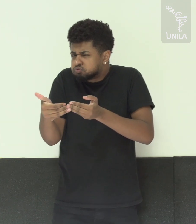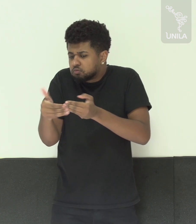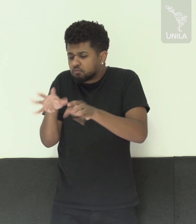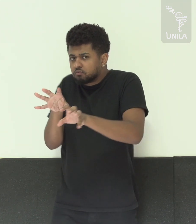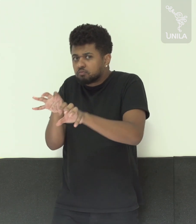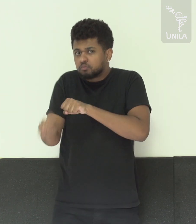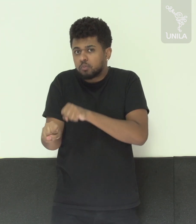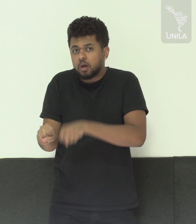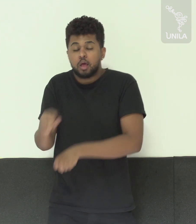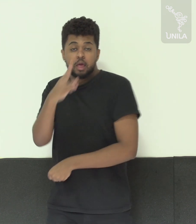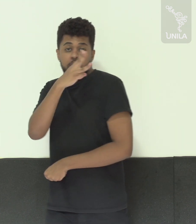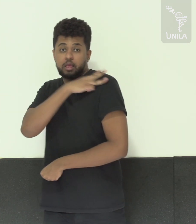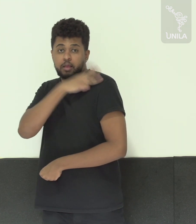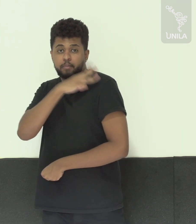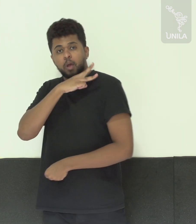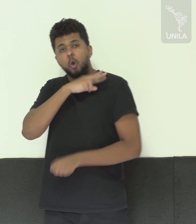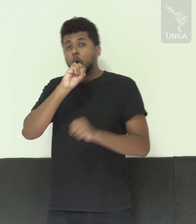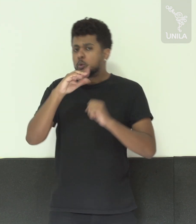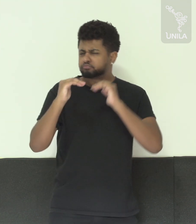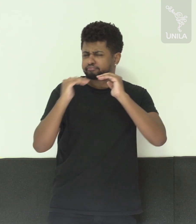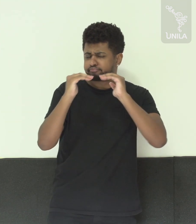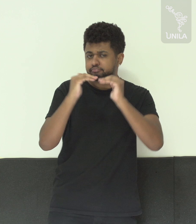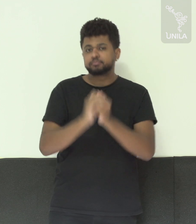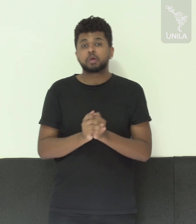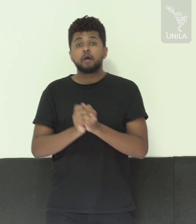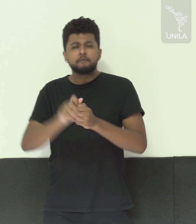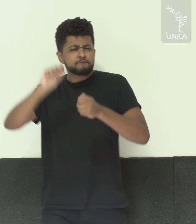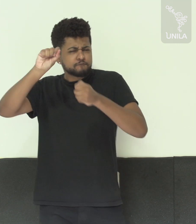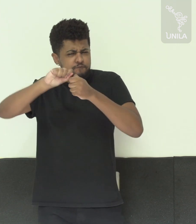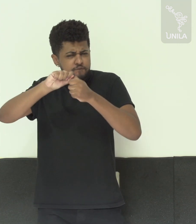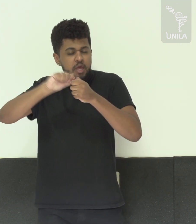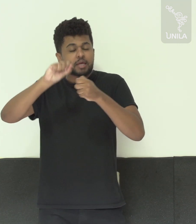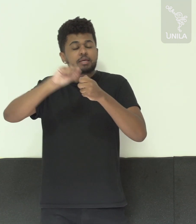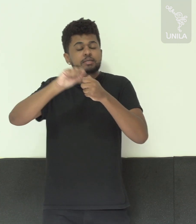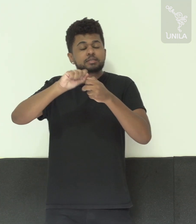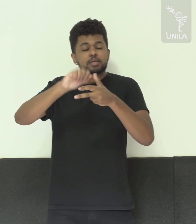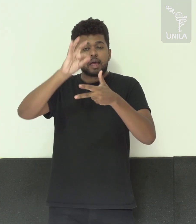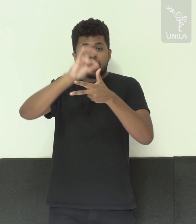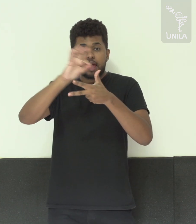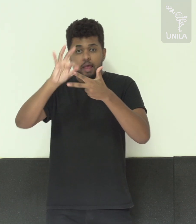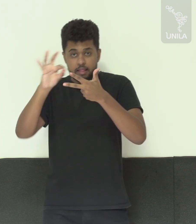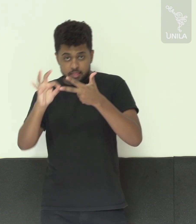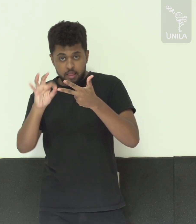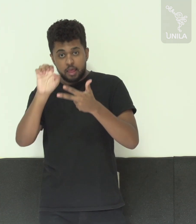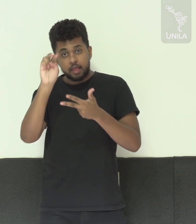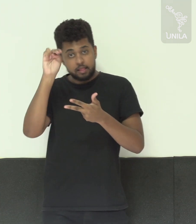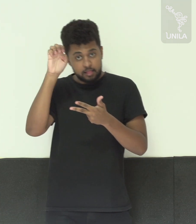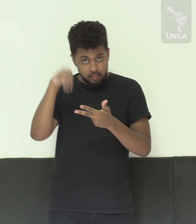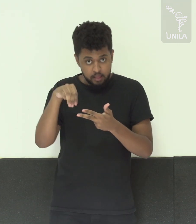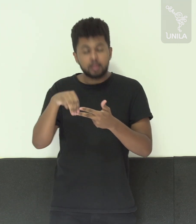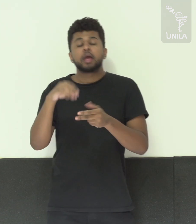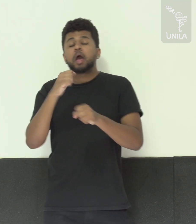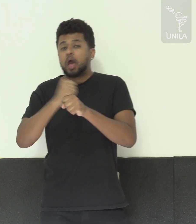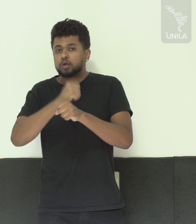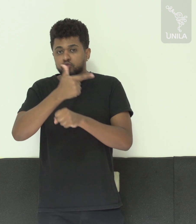médio, ou equivalente, participantes do Exame Nacional do Ensino Médio, ENEM,